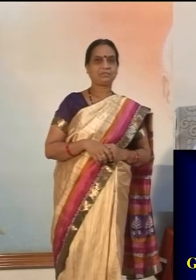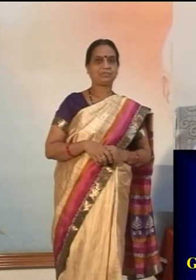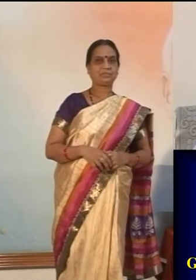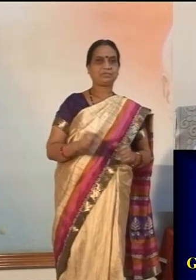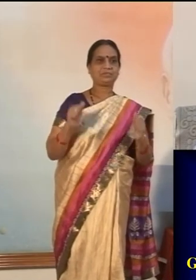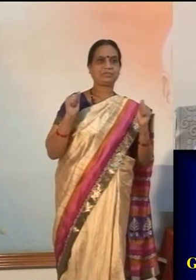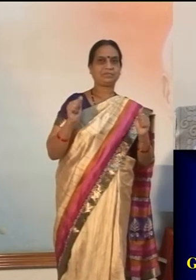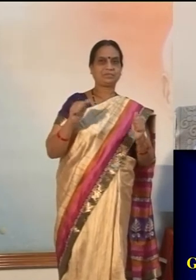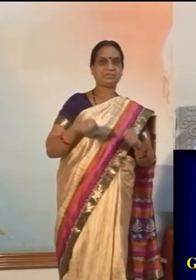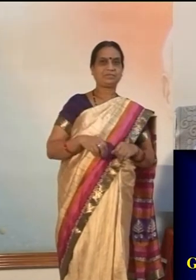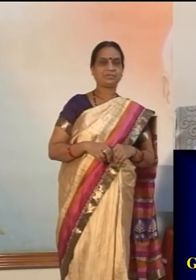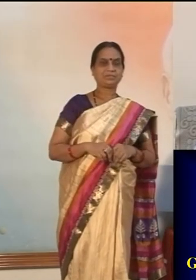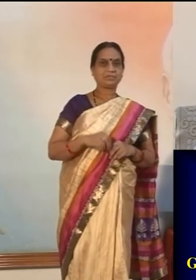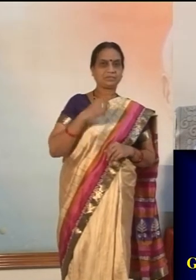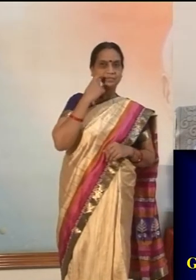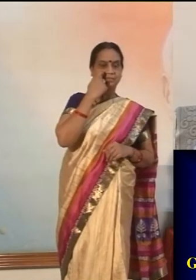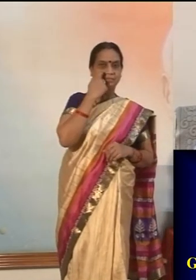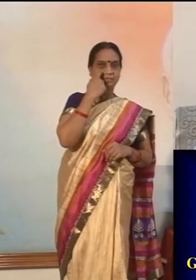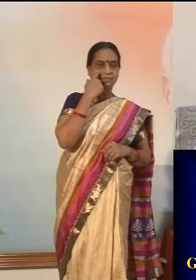मेहनत करेंगे,